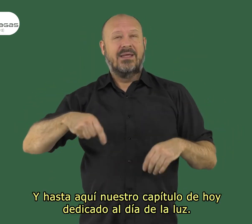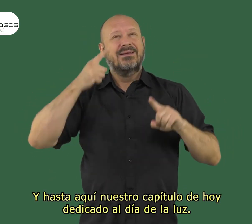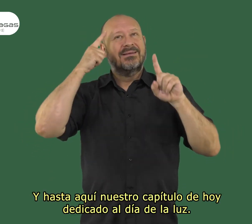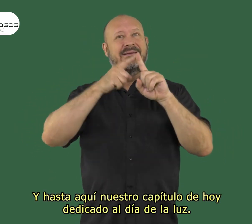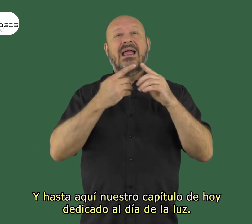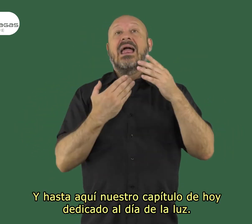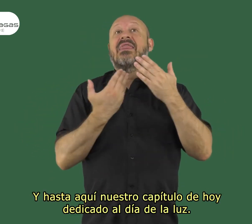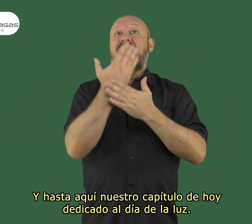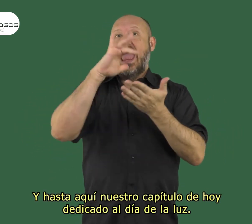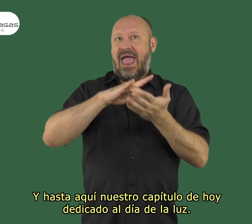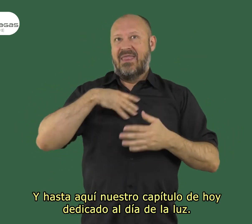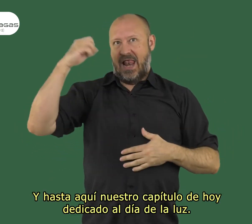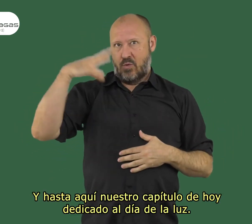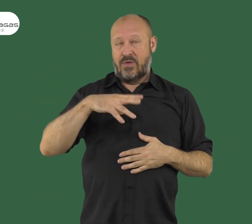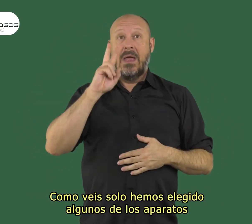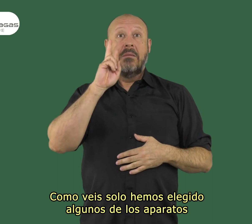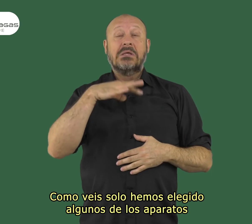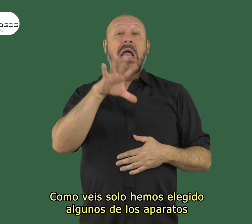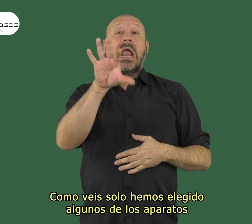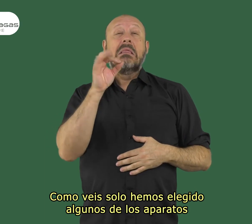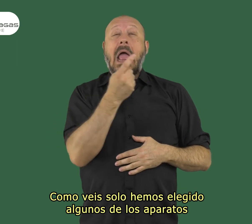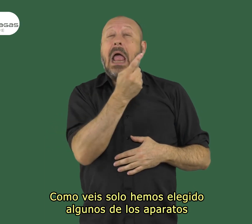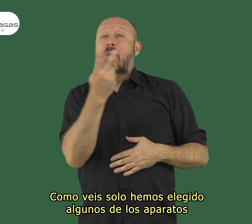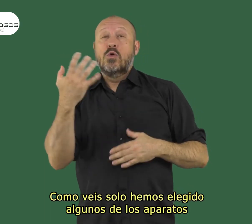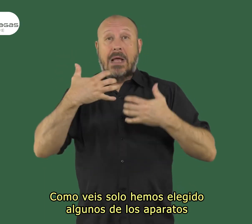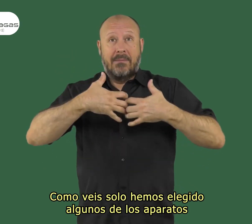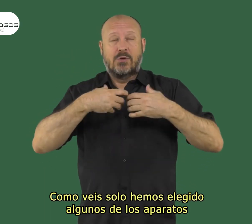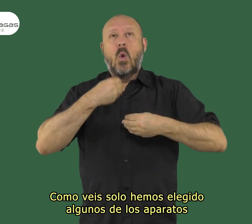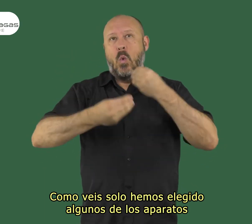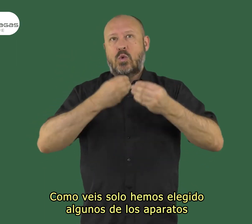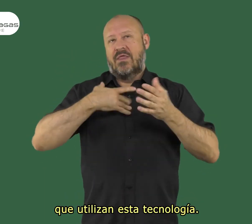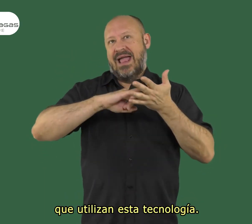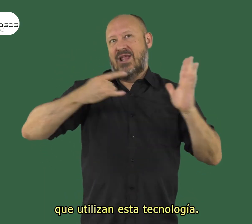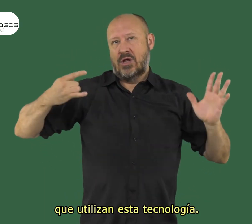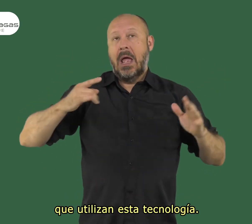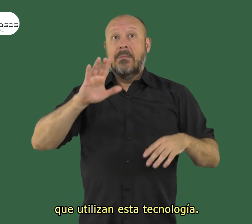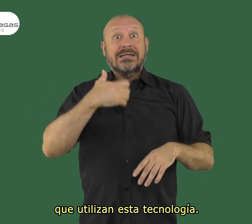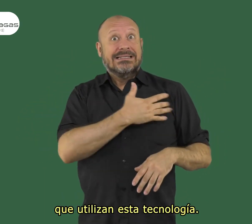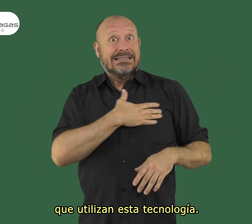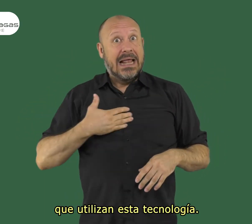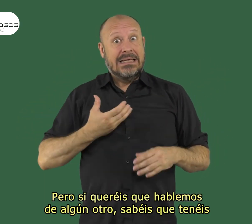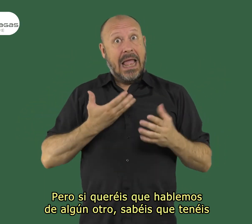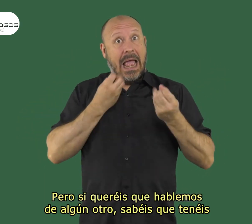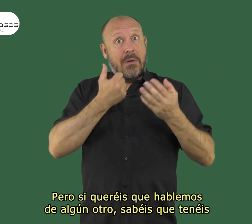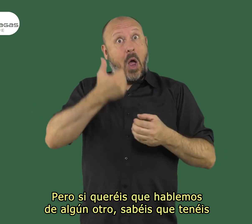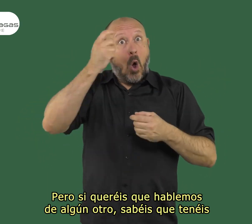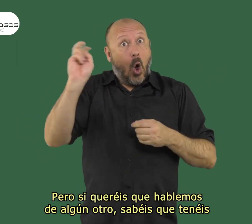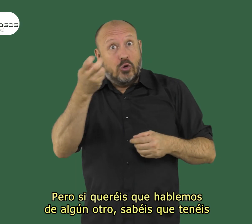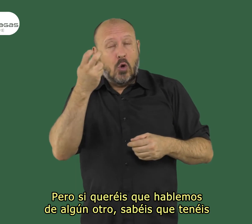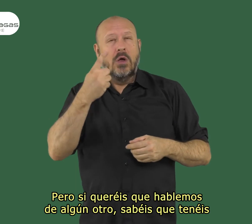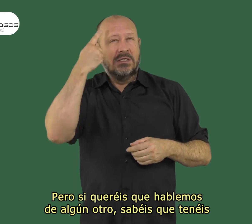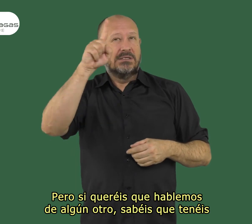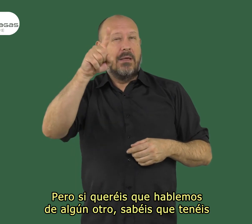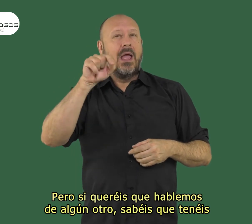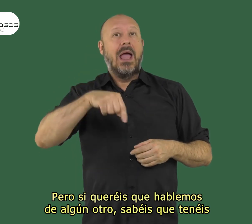nuestro capítulo de hoy dedicado al Día de la Luz. Como veis, solo hemos elegido algunos de los aparatos que utilizan esta tecnología, pero si queréis que hablemos